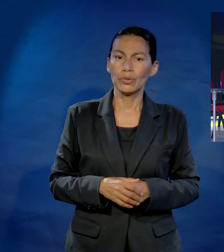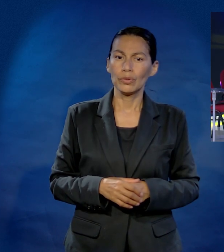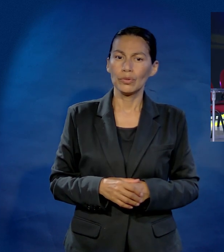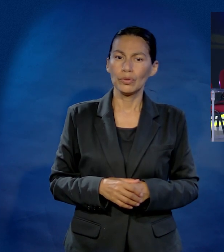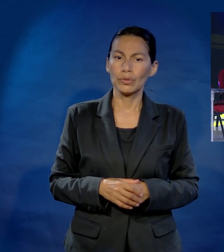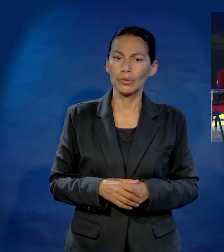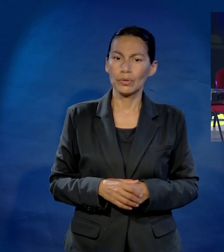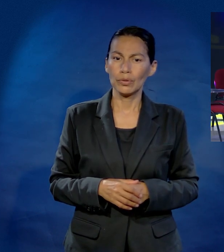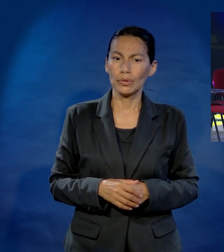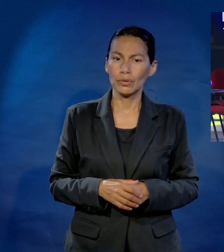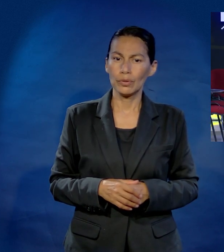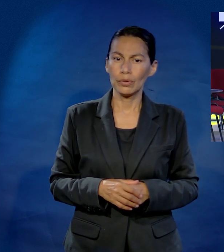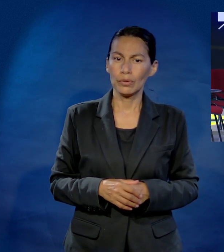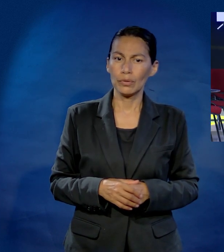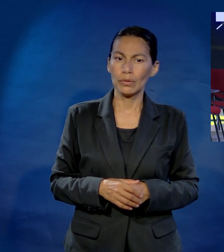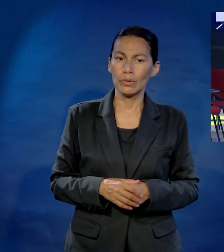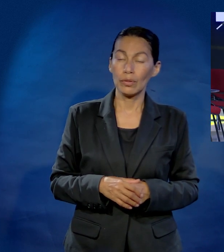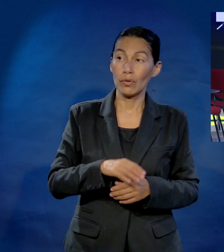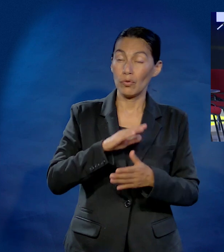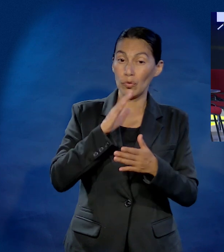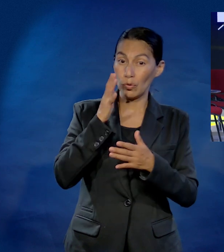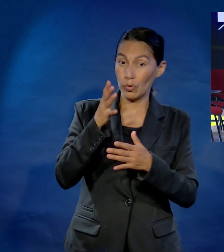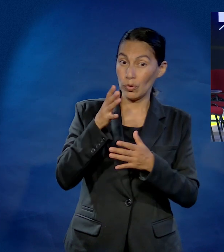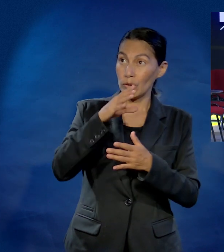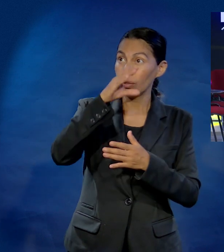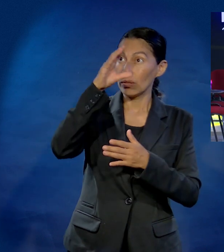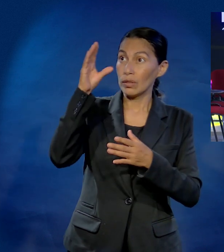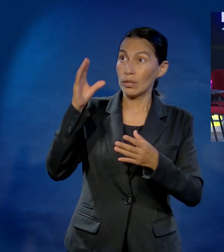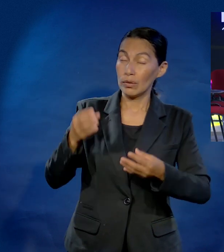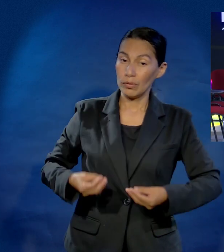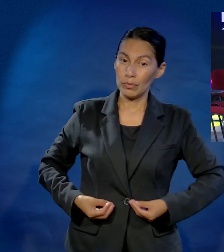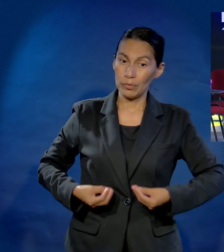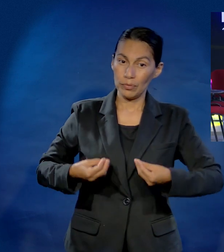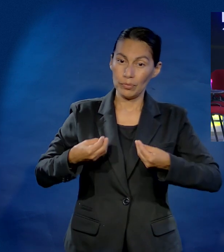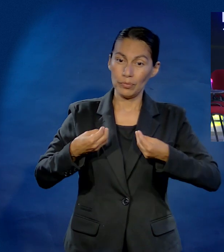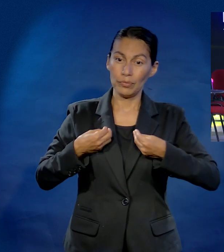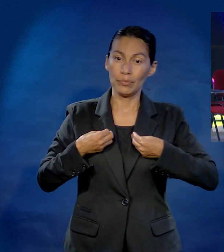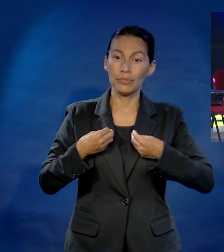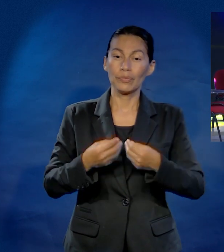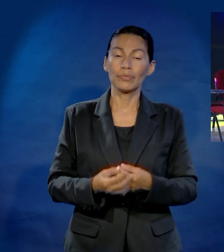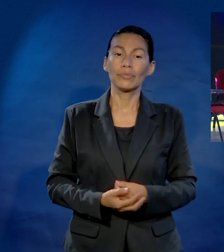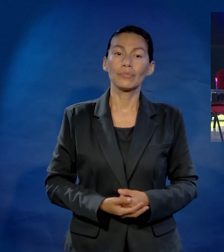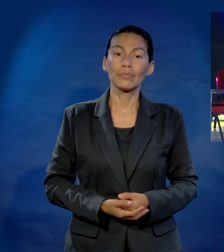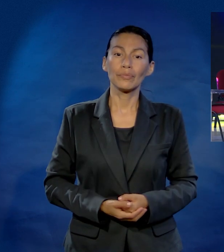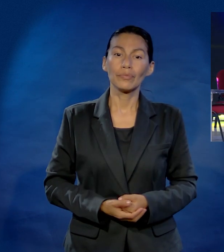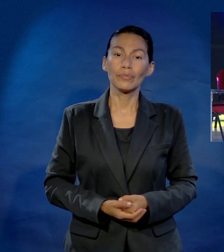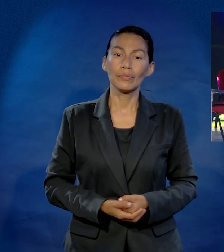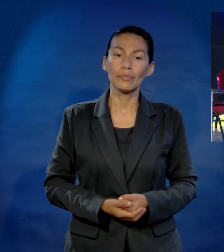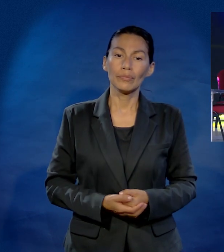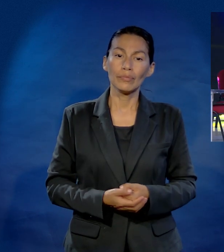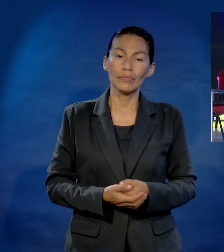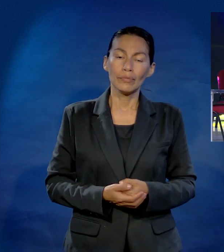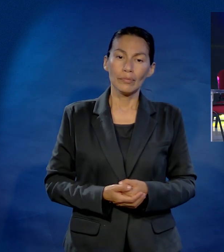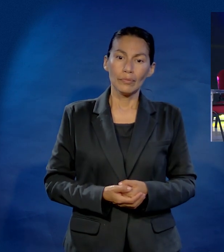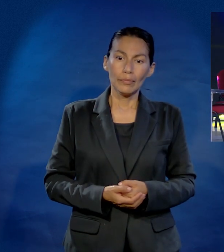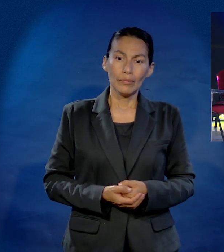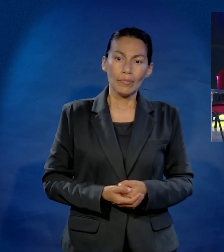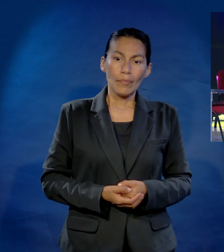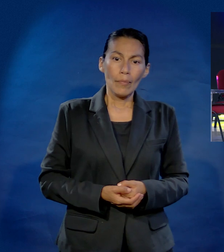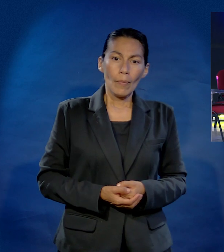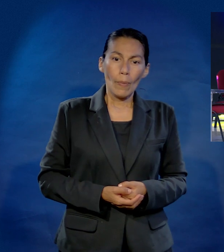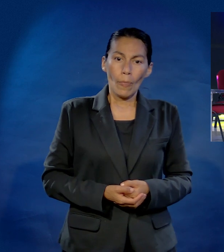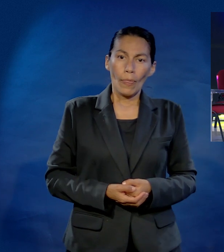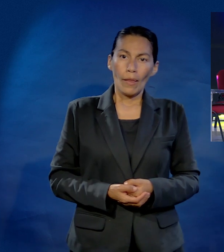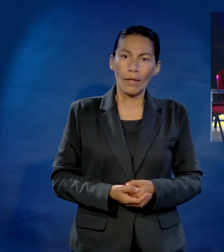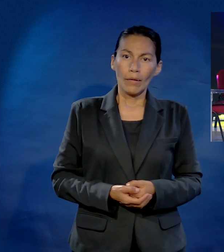letra habla del rey David. Eismir Muñoz plasma en esta letra la conversión